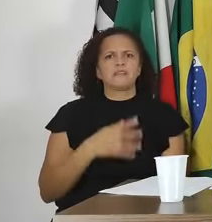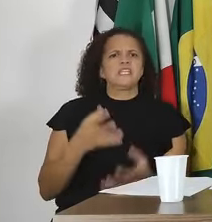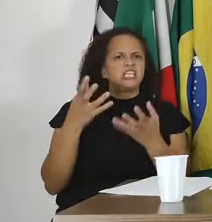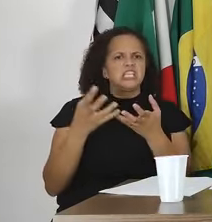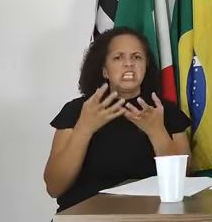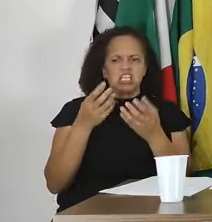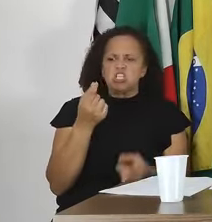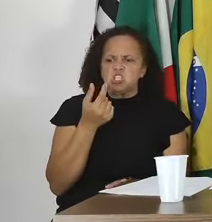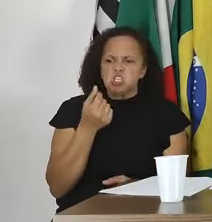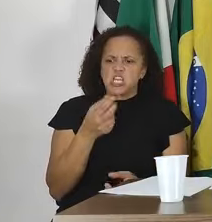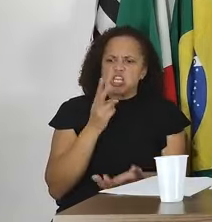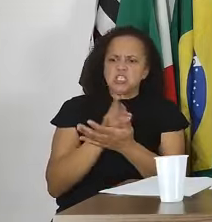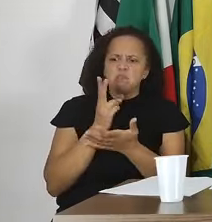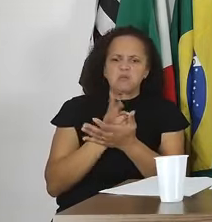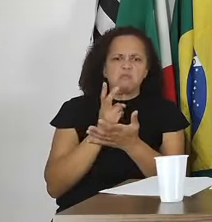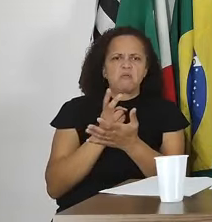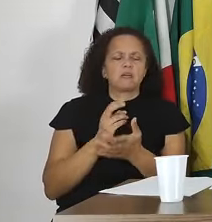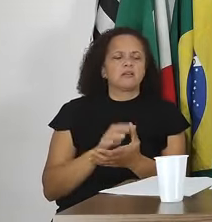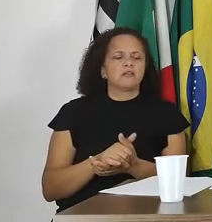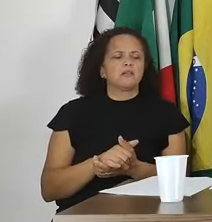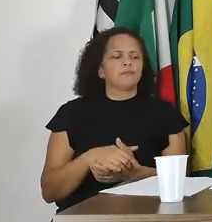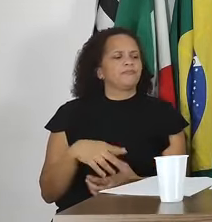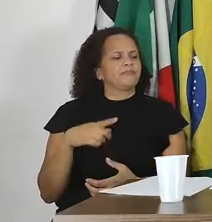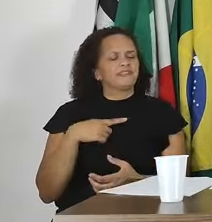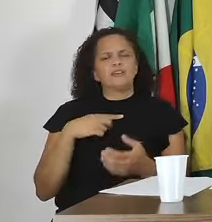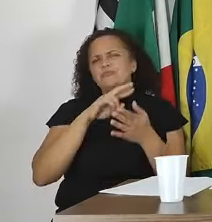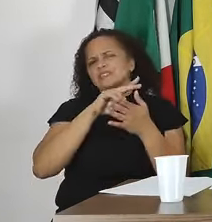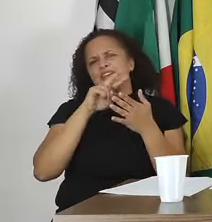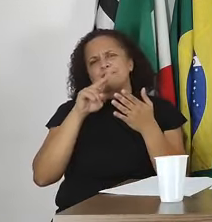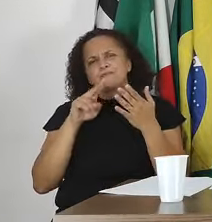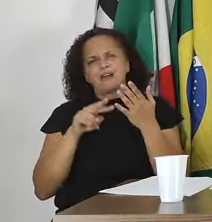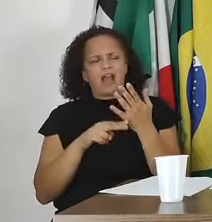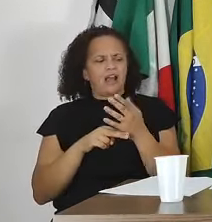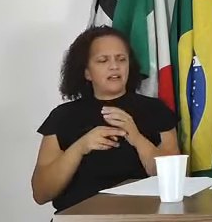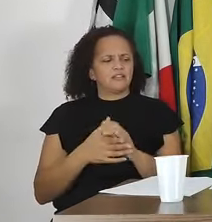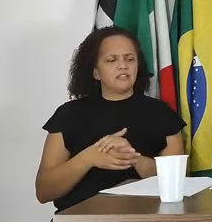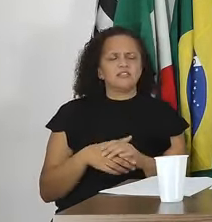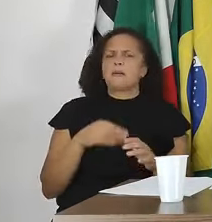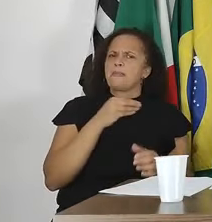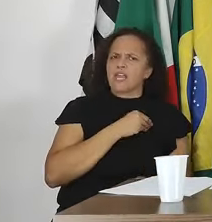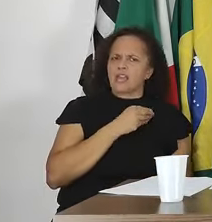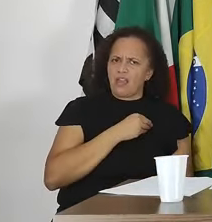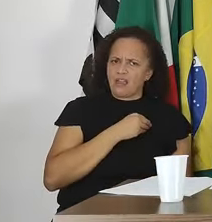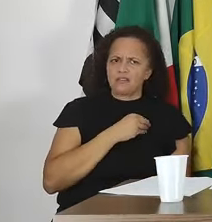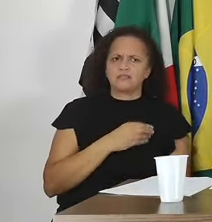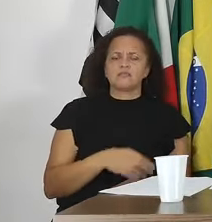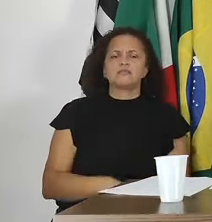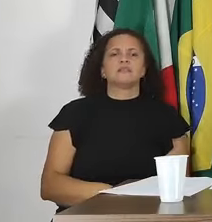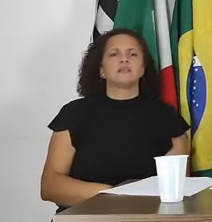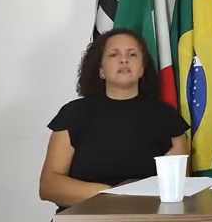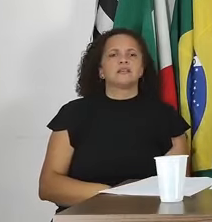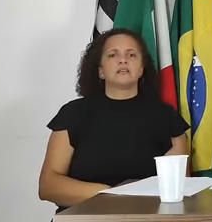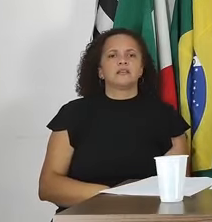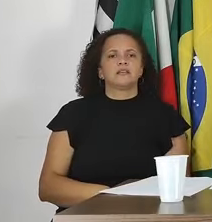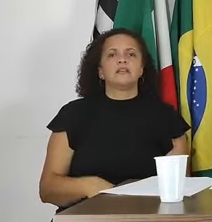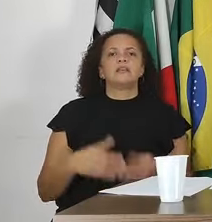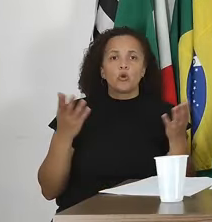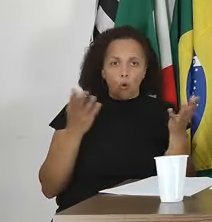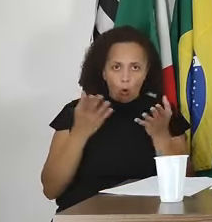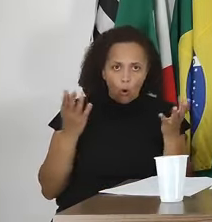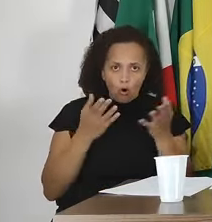pelo dinheiro. Ele fez um monte de coisa, né? Tem uma lista imensa aí de pecados, mas tem muito mais no nosso